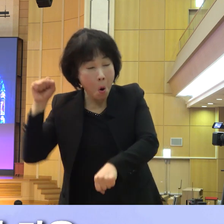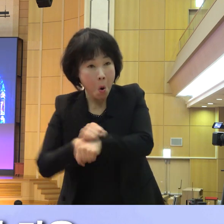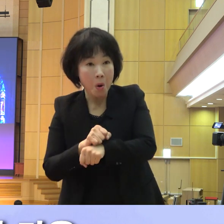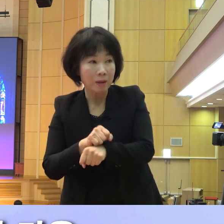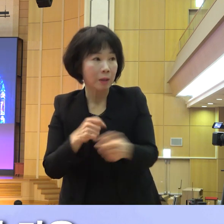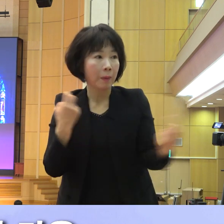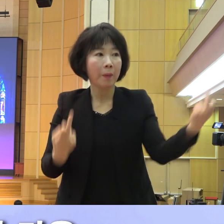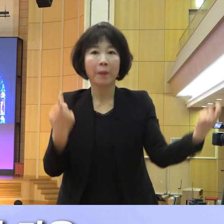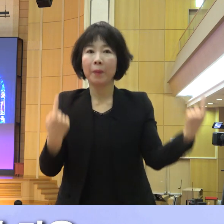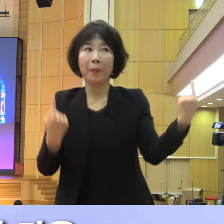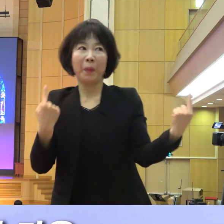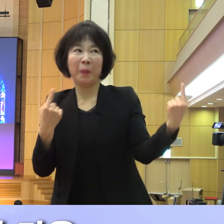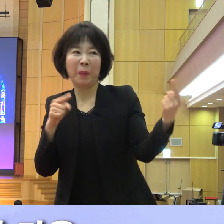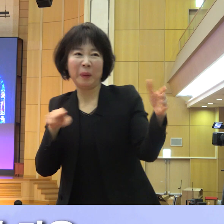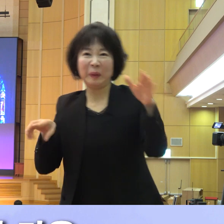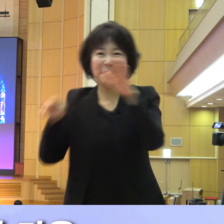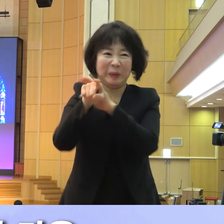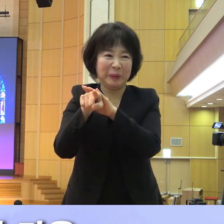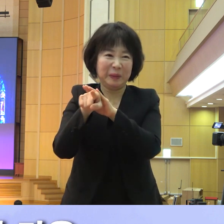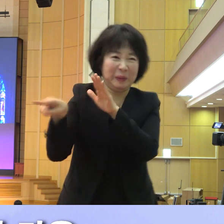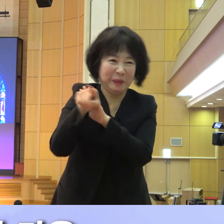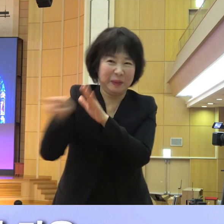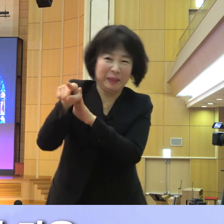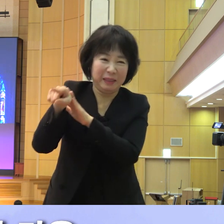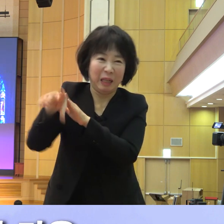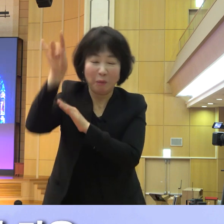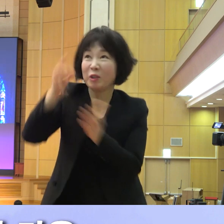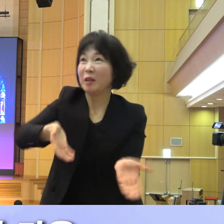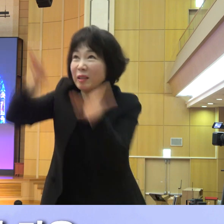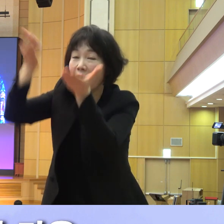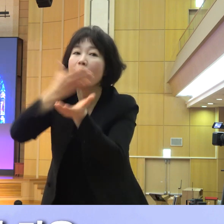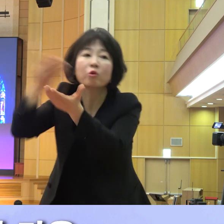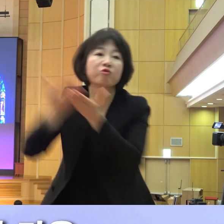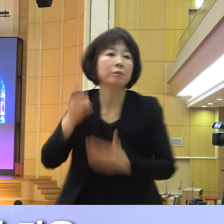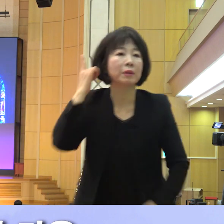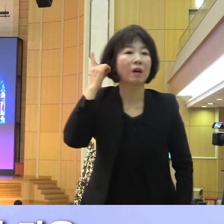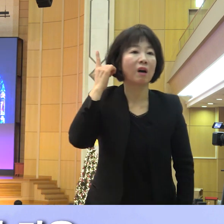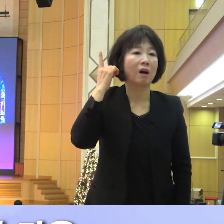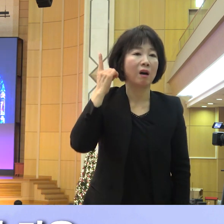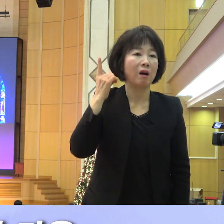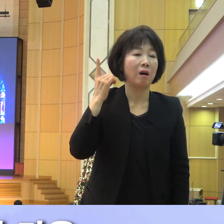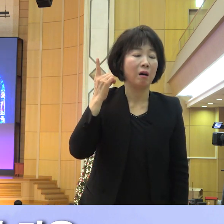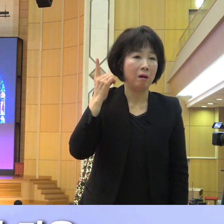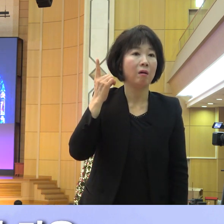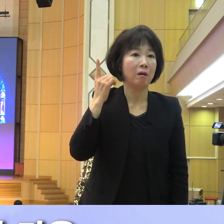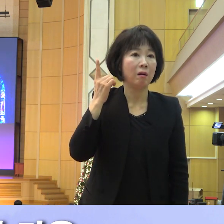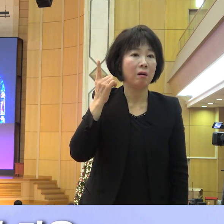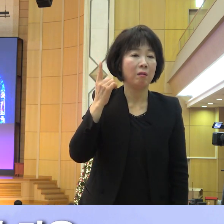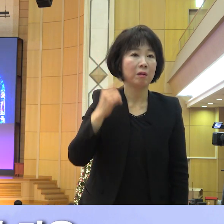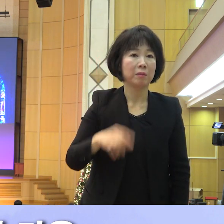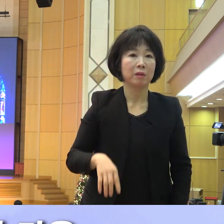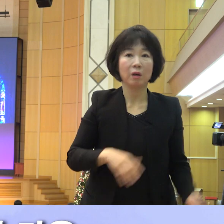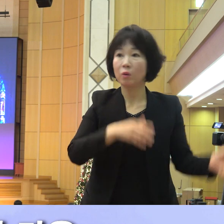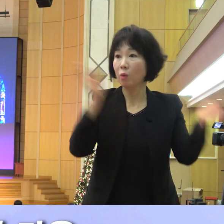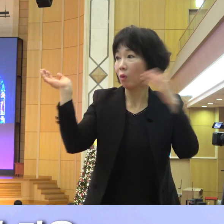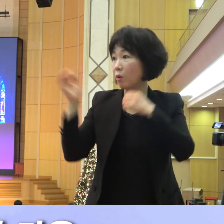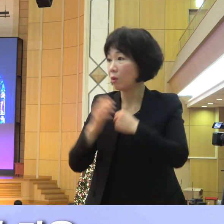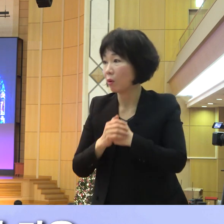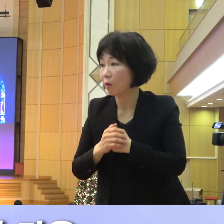엄청난 내용입니다. 그리고 또 하나, 솔로몬 보십시오. 열왕기상 3장에